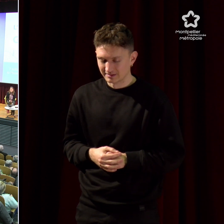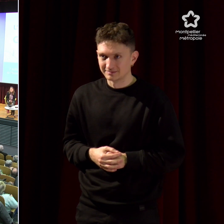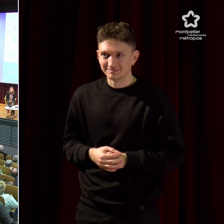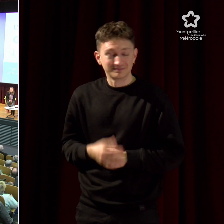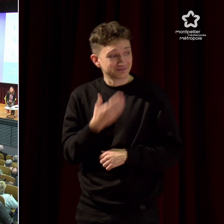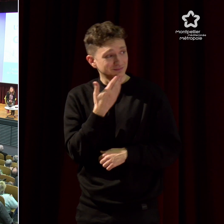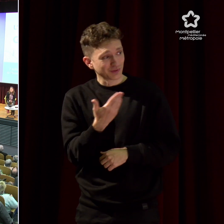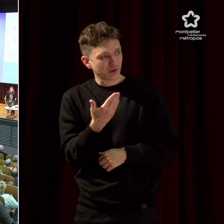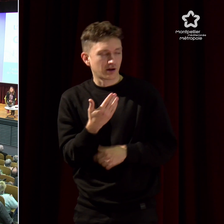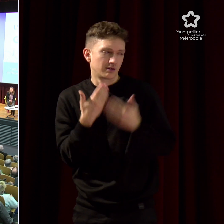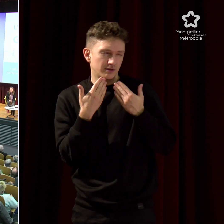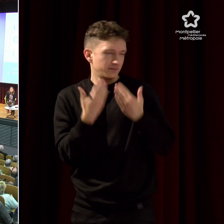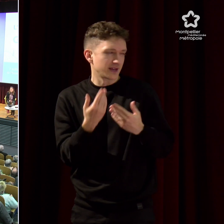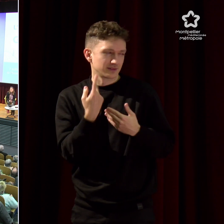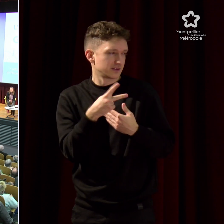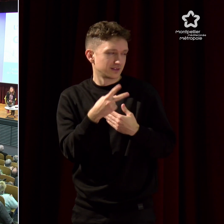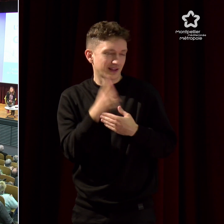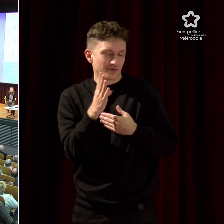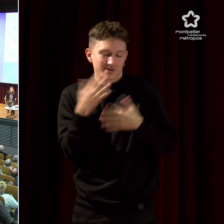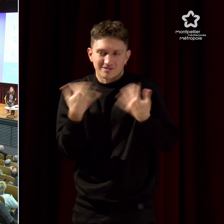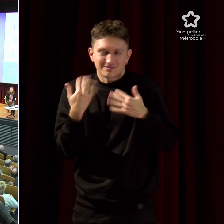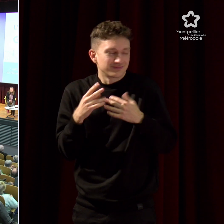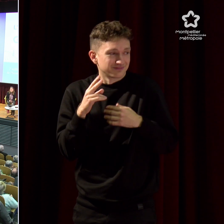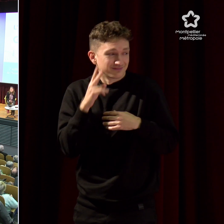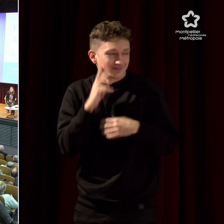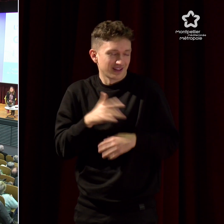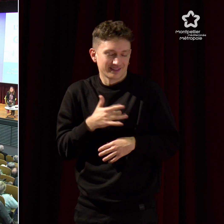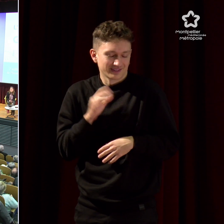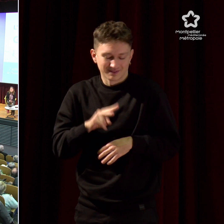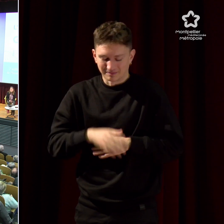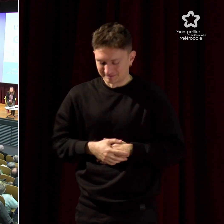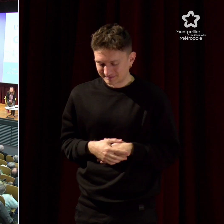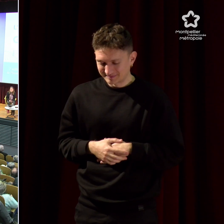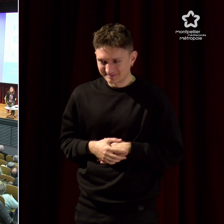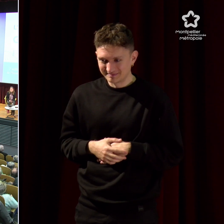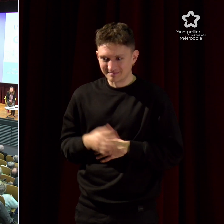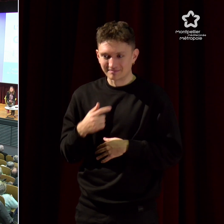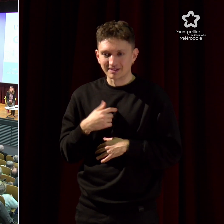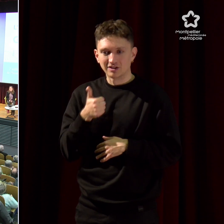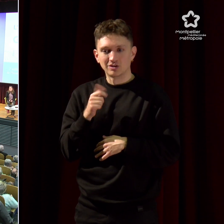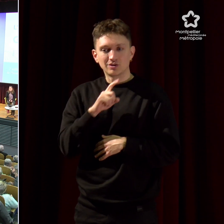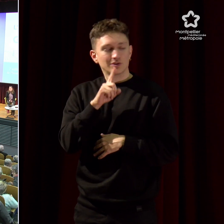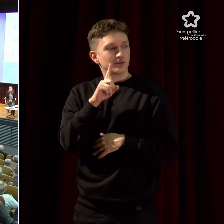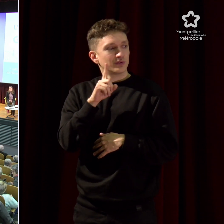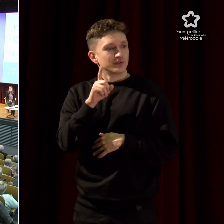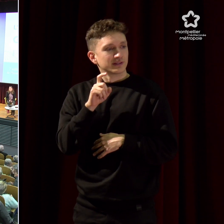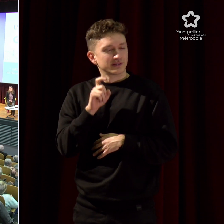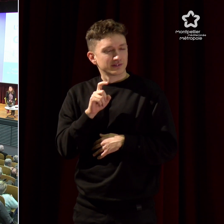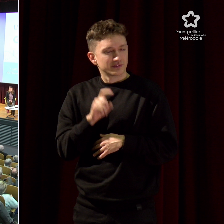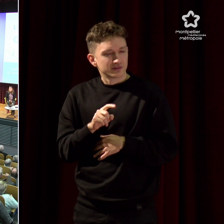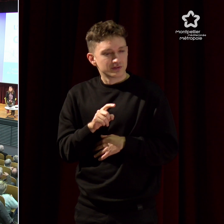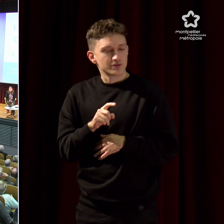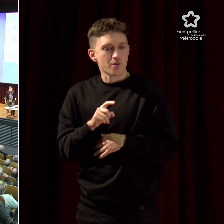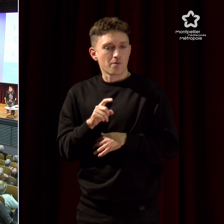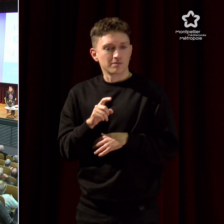Bonsoir, merci pour cet exposé passionnant. J'avais une question par rapport à Sapiens qui va rencontrer différentes